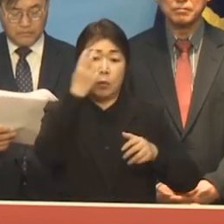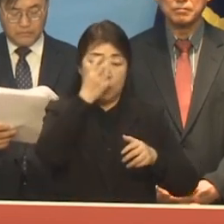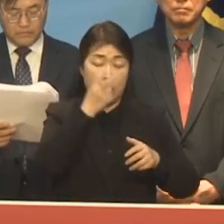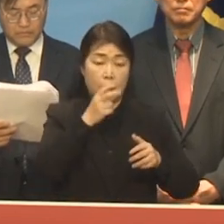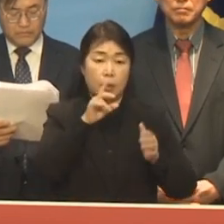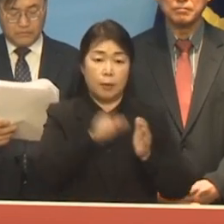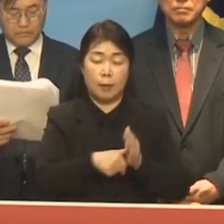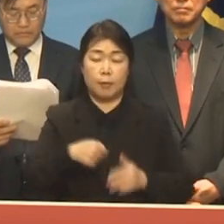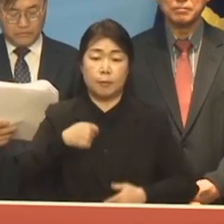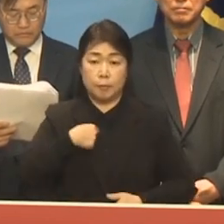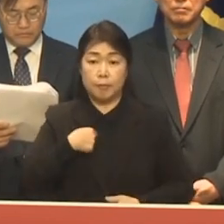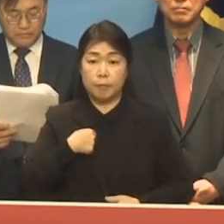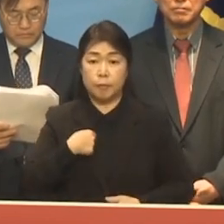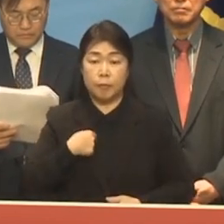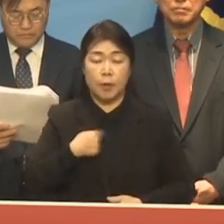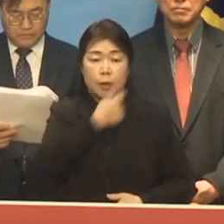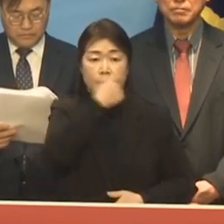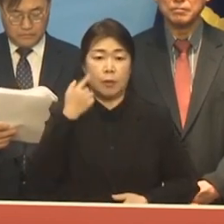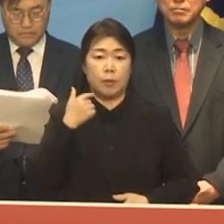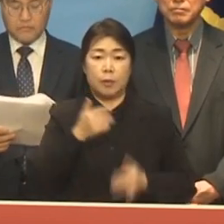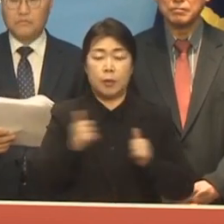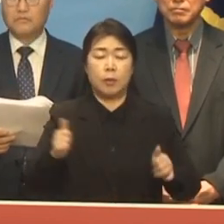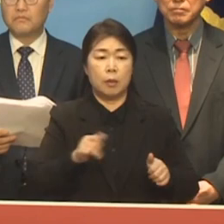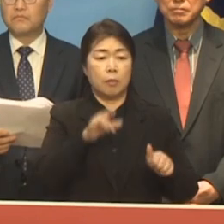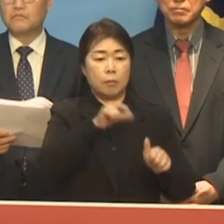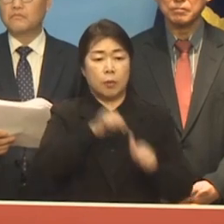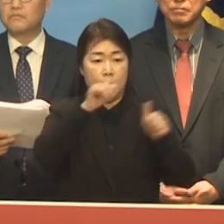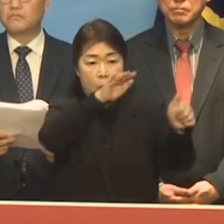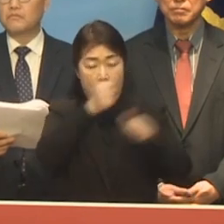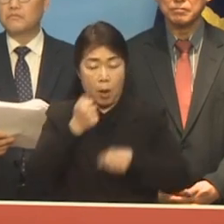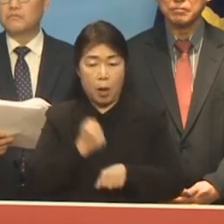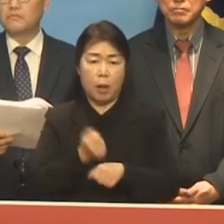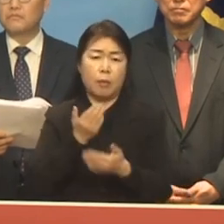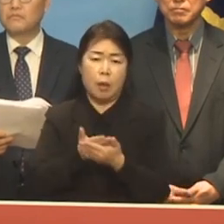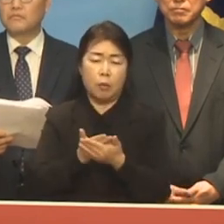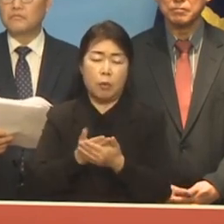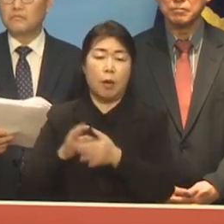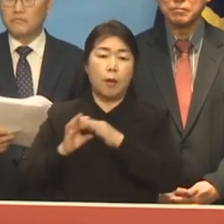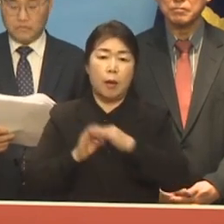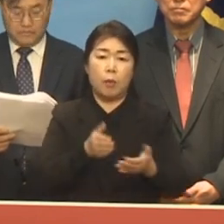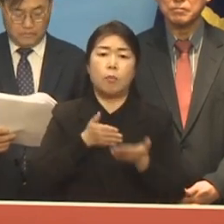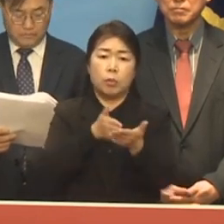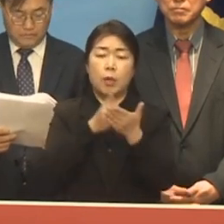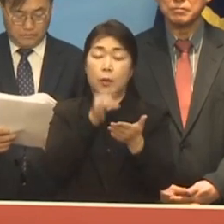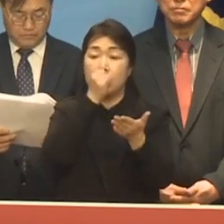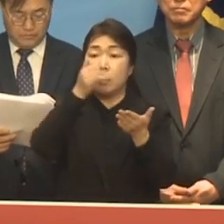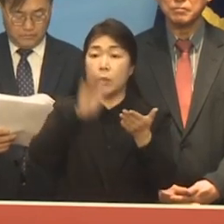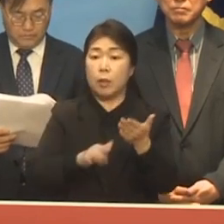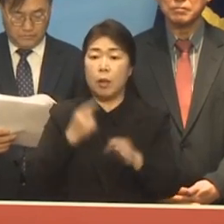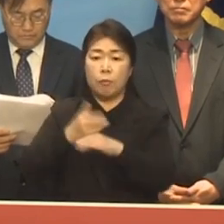저는 저를 증인으로 채택해 주시기를 계속해서 요청했으나 민주당은 수년